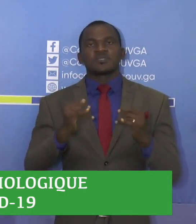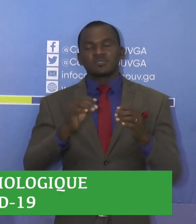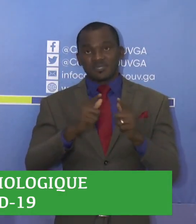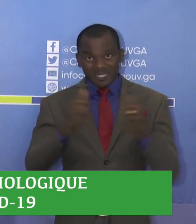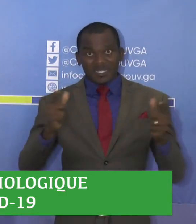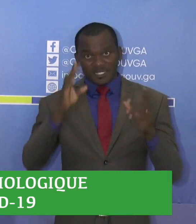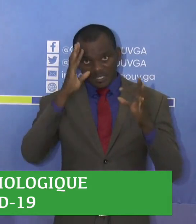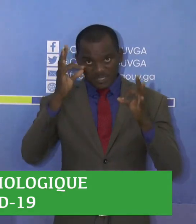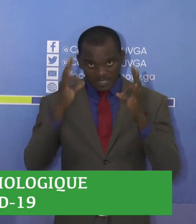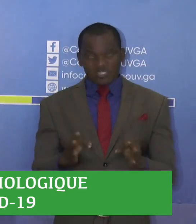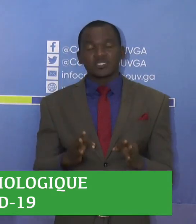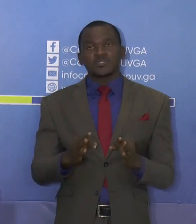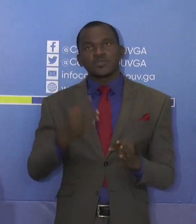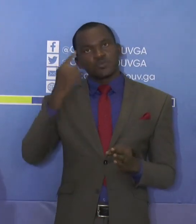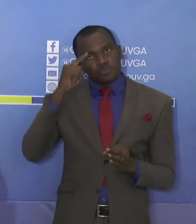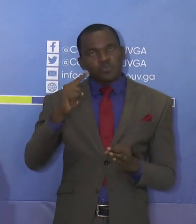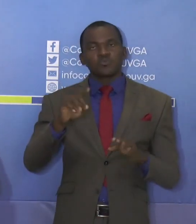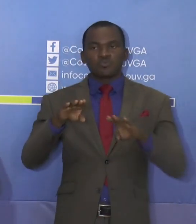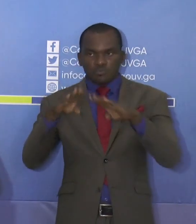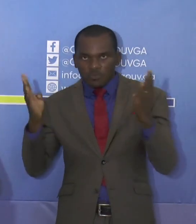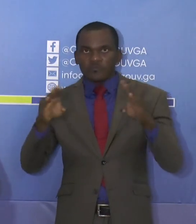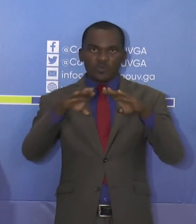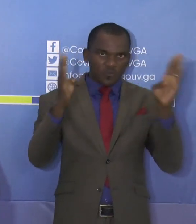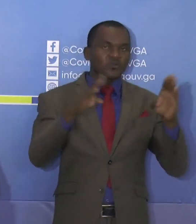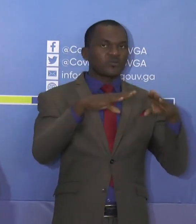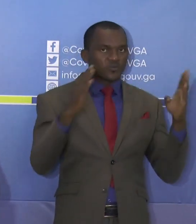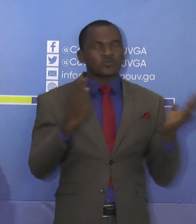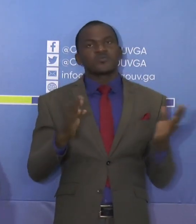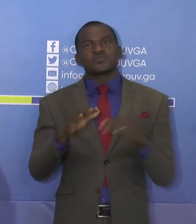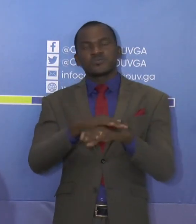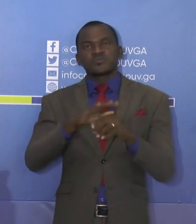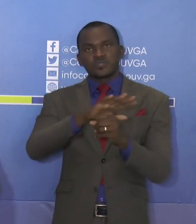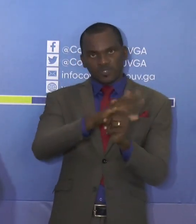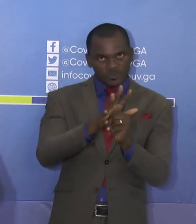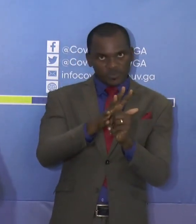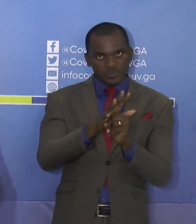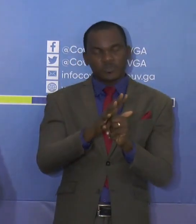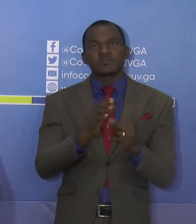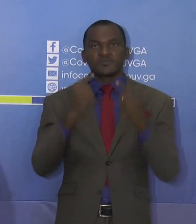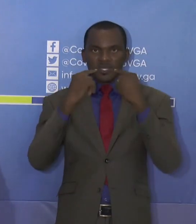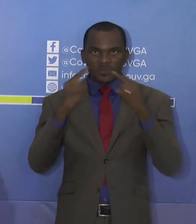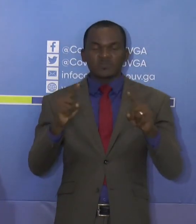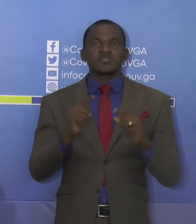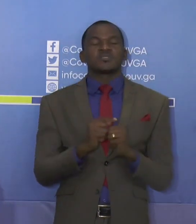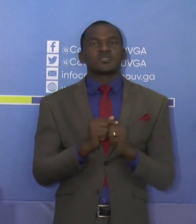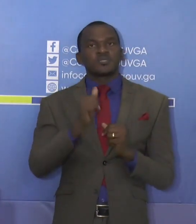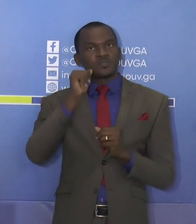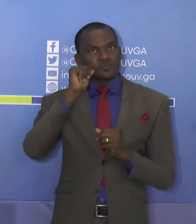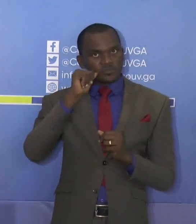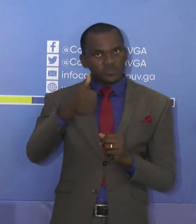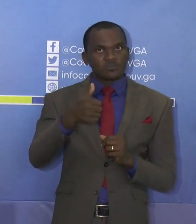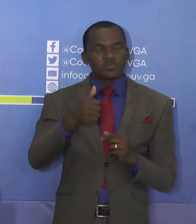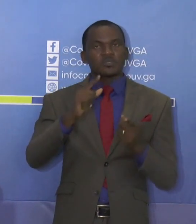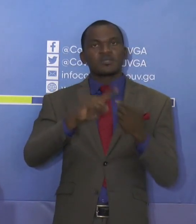mesures d'allègement progressif sur la Covid-19 qui, cette annonce se déroulera